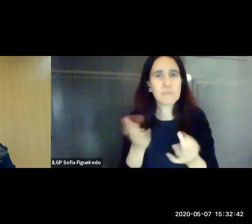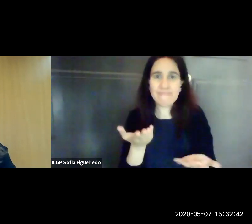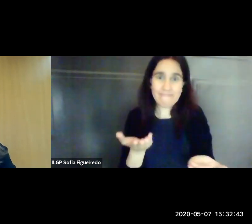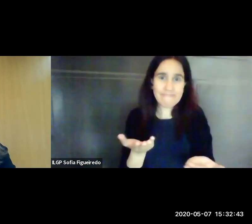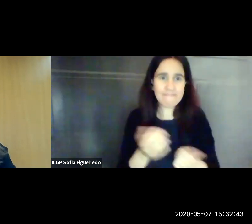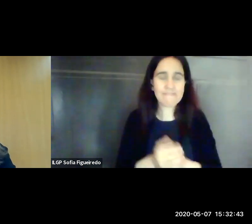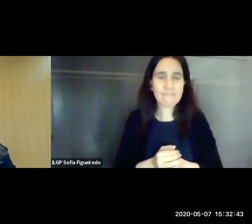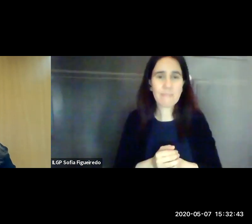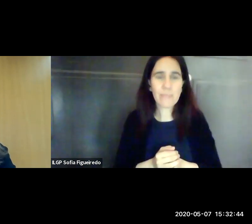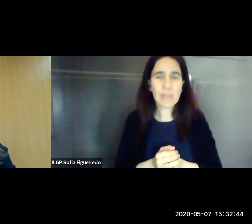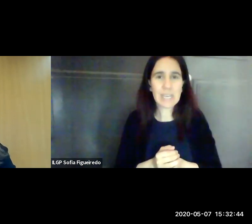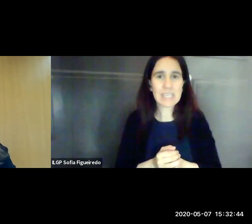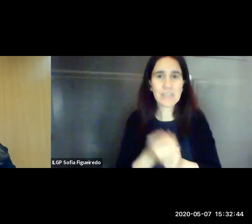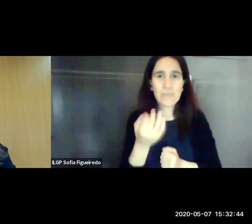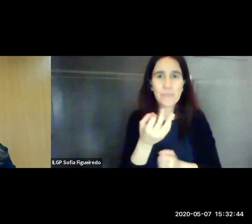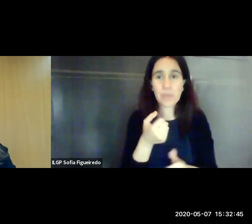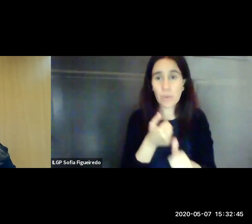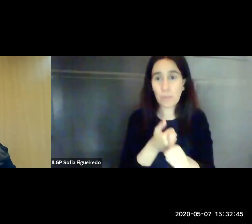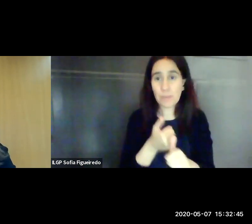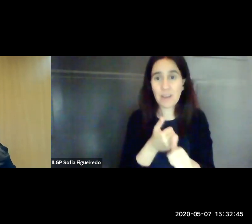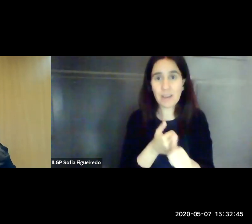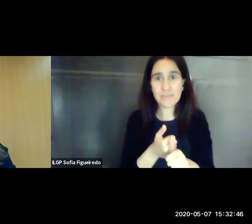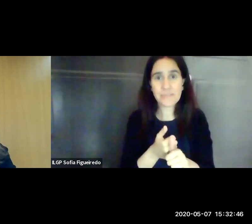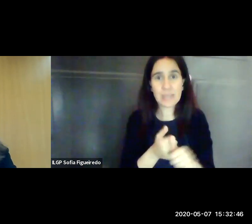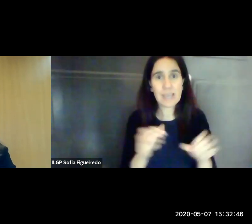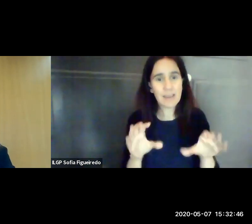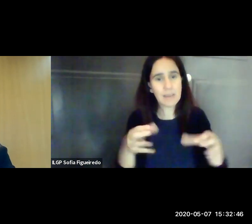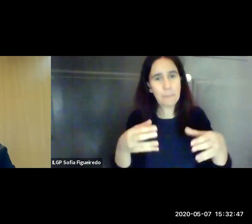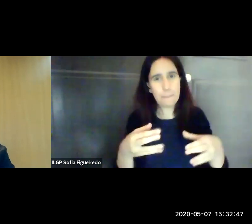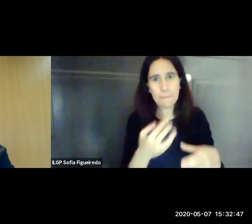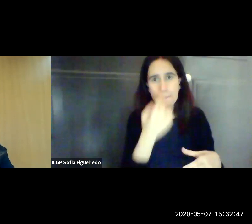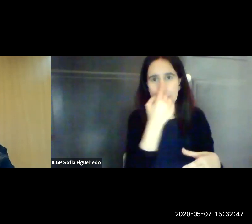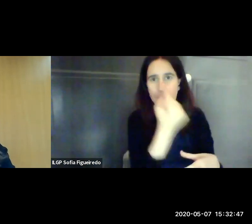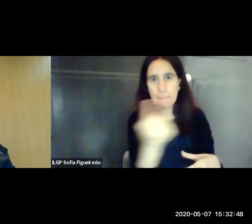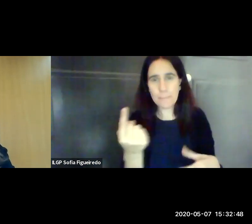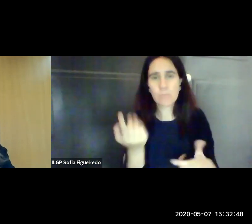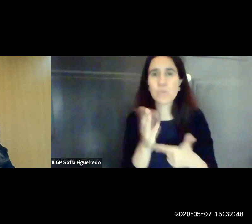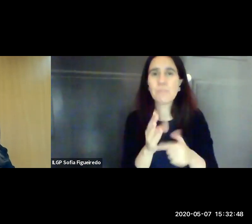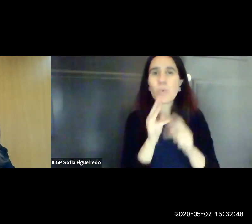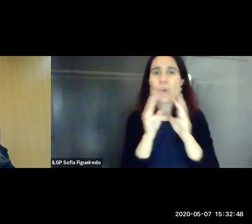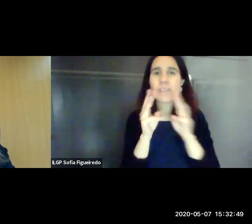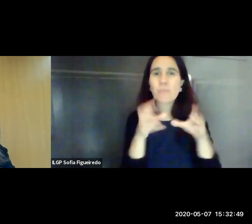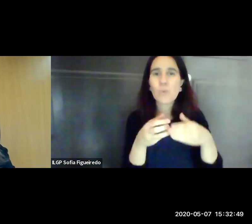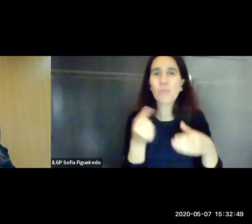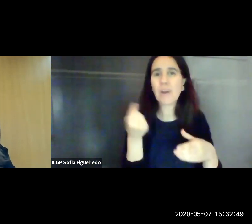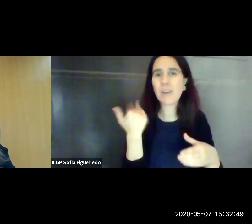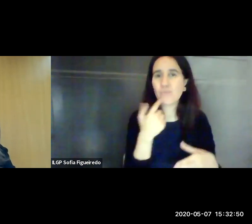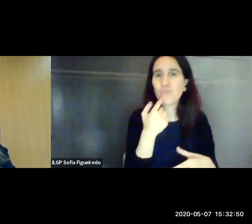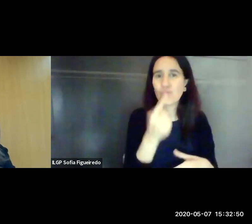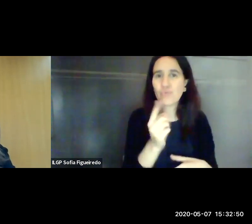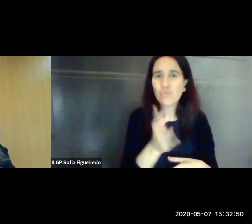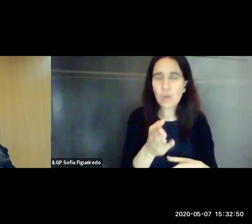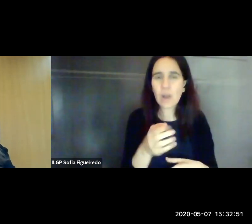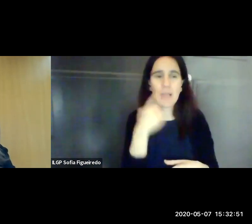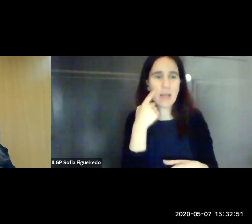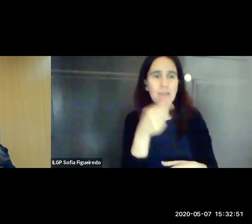esta questão de acompanhar os elementos da equipa, por exemplo, aqueles grupos do WhatsApp, como eu disse há bocado, são com certeza um